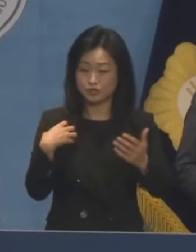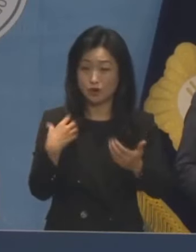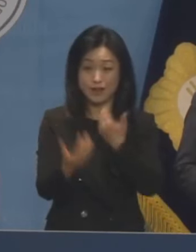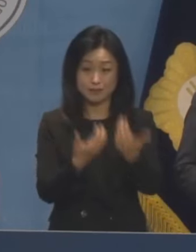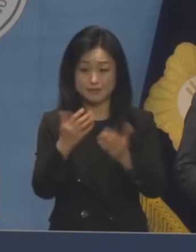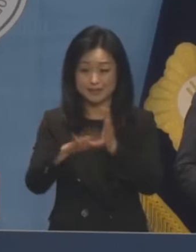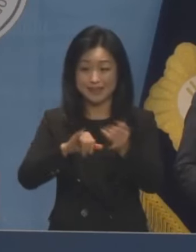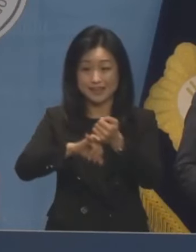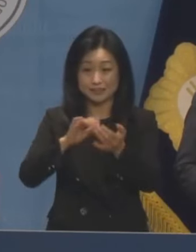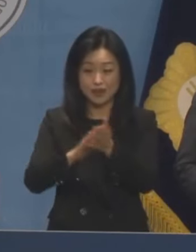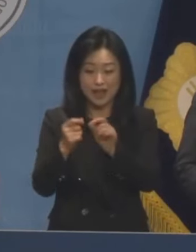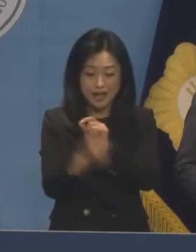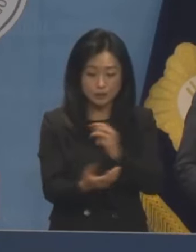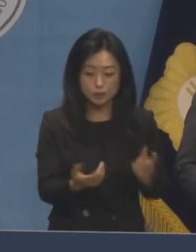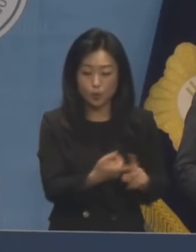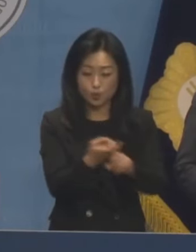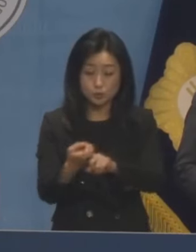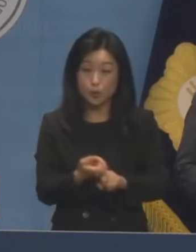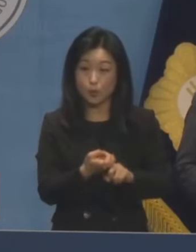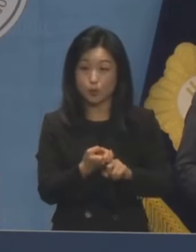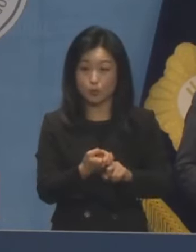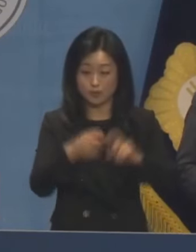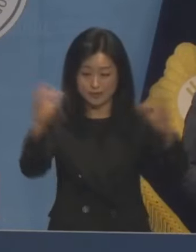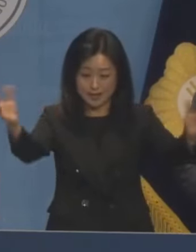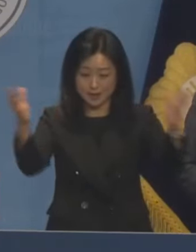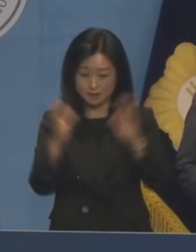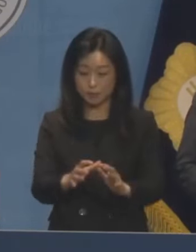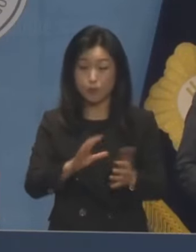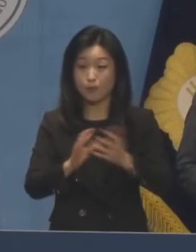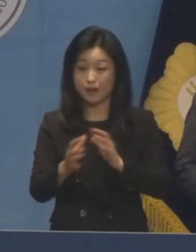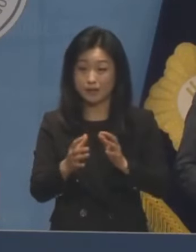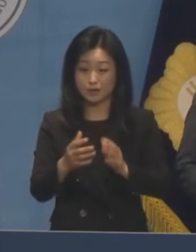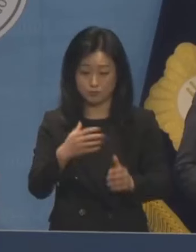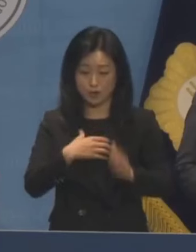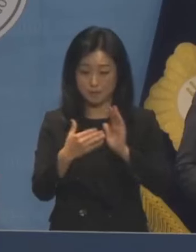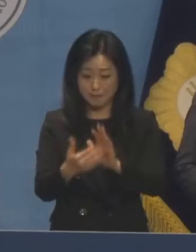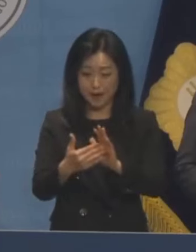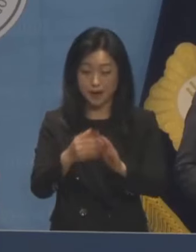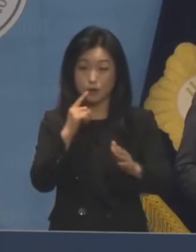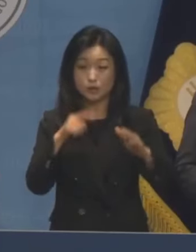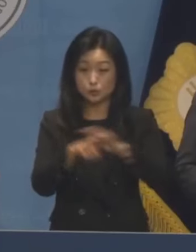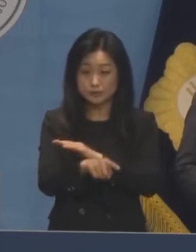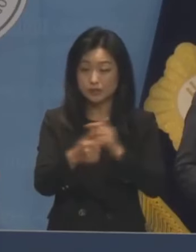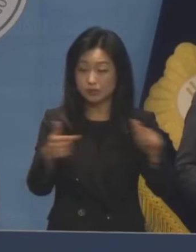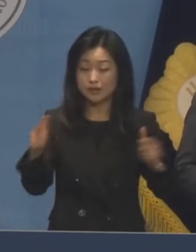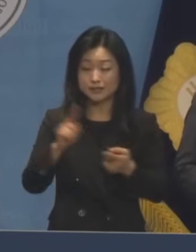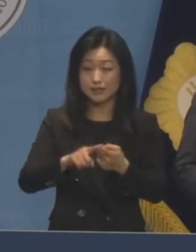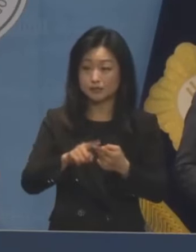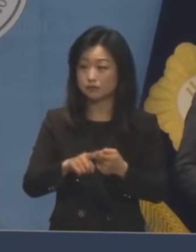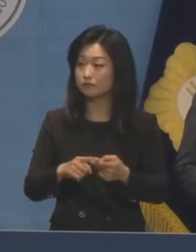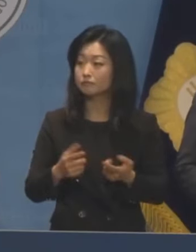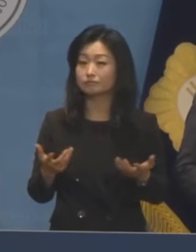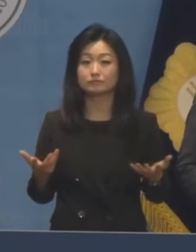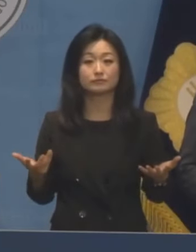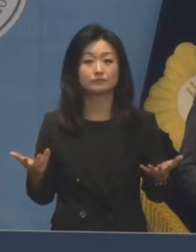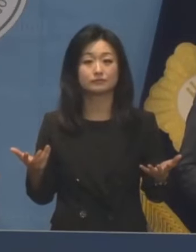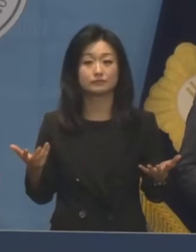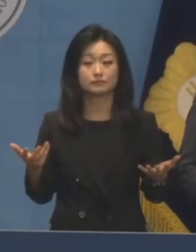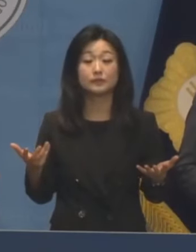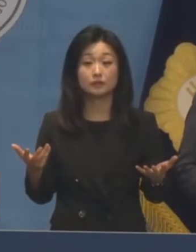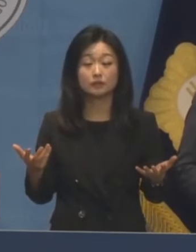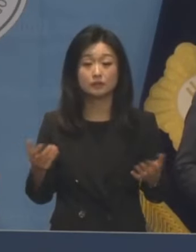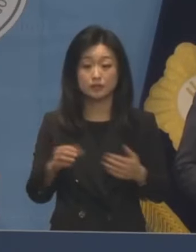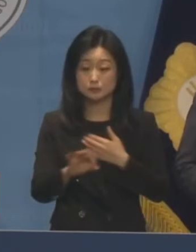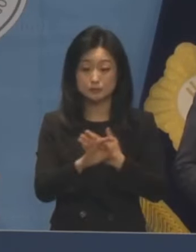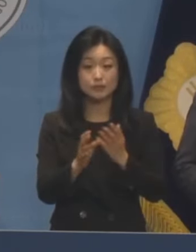약속했던 노조를 포함한 자 전협 구성 안전조치 강화 문제는 전혀 진척이 없고 여전히